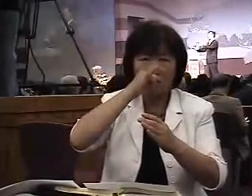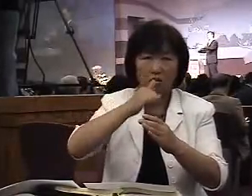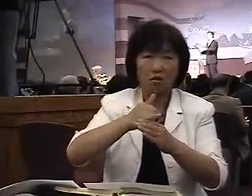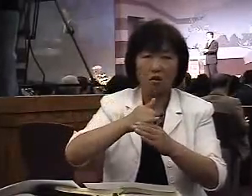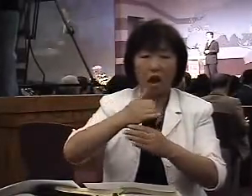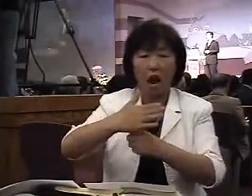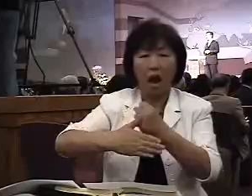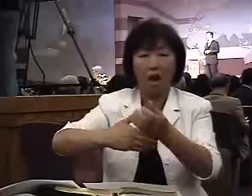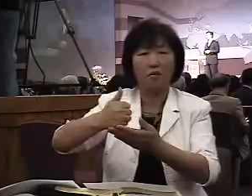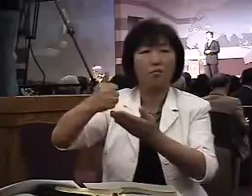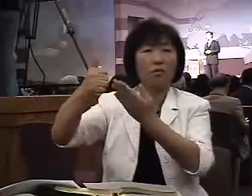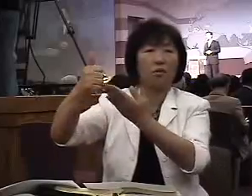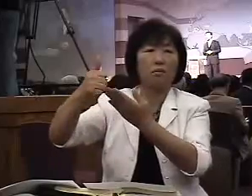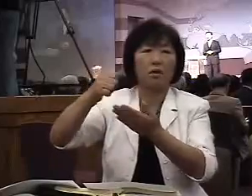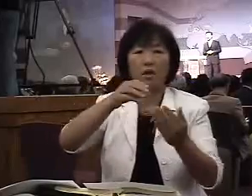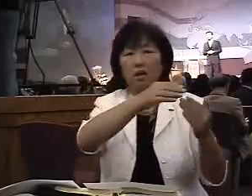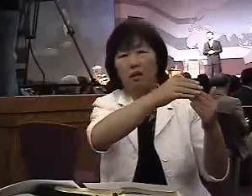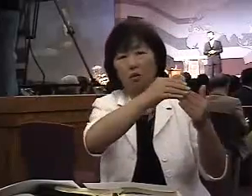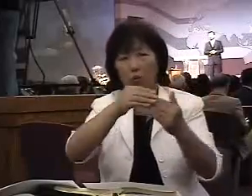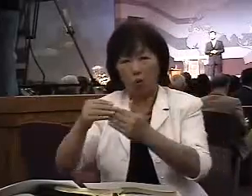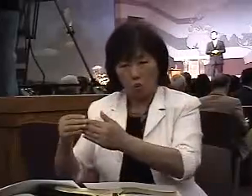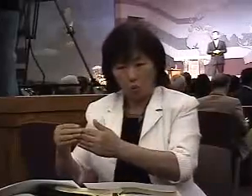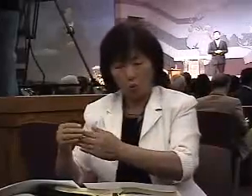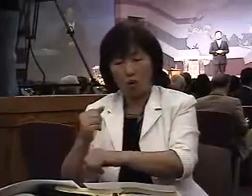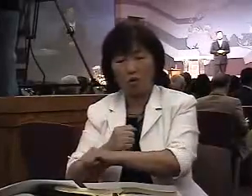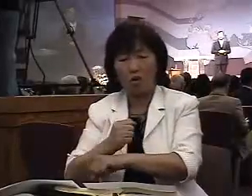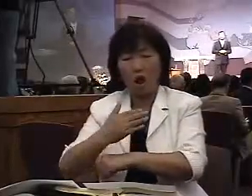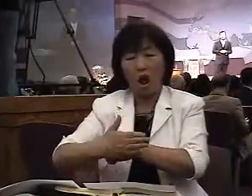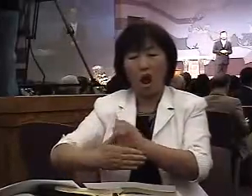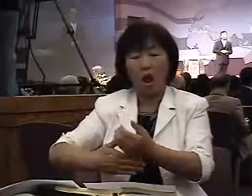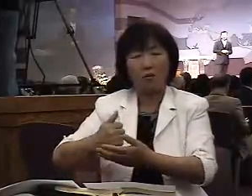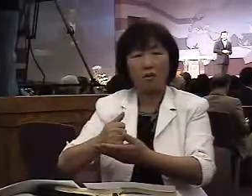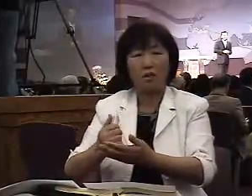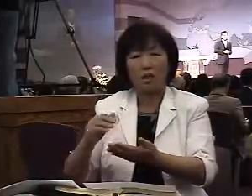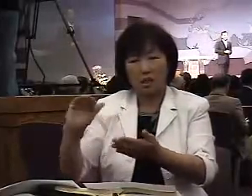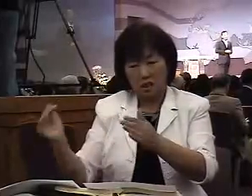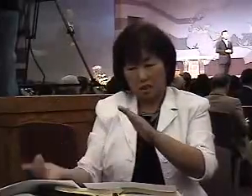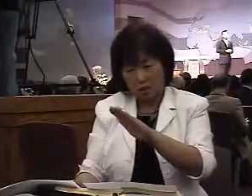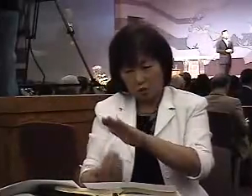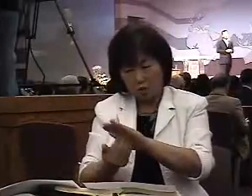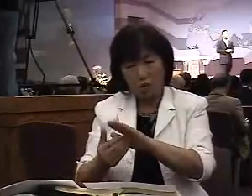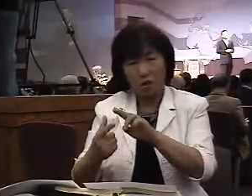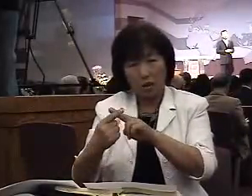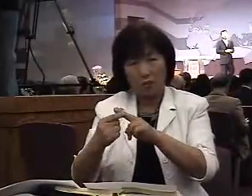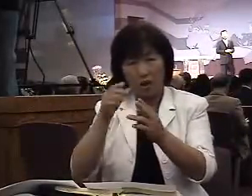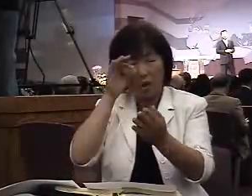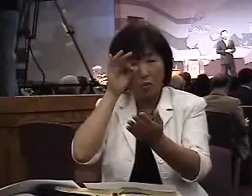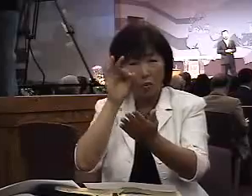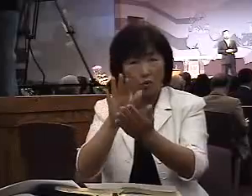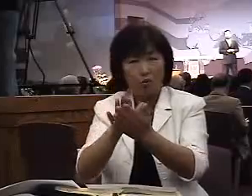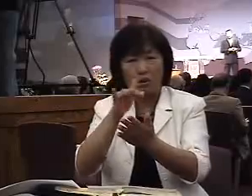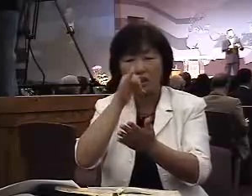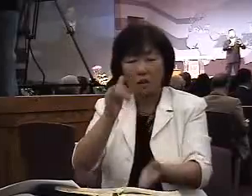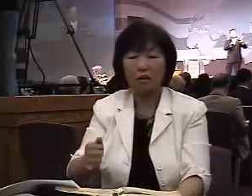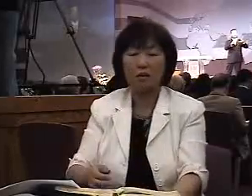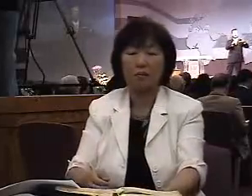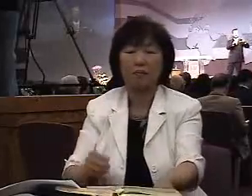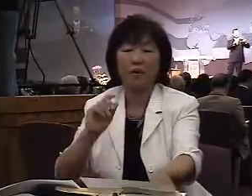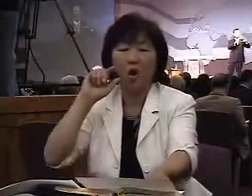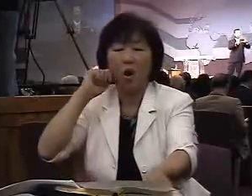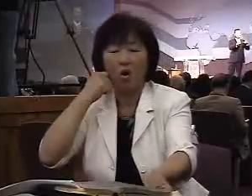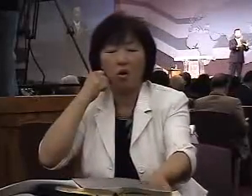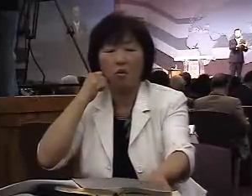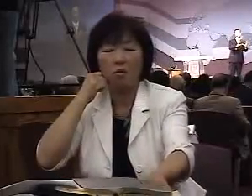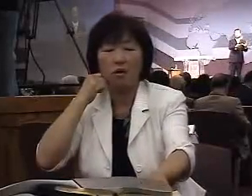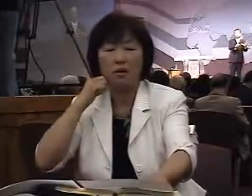인도를 하시더라고요. 그러면서 하나님께서 이루신 일들을 우리 같이 볼 수 있었잖아요. 그렇죠? 그